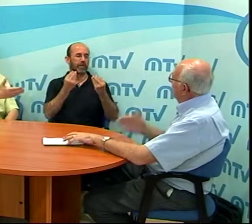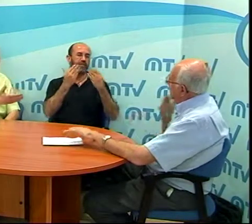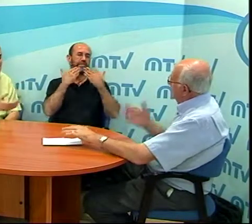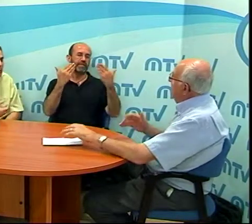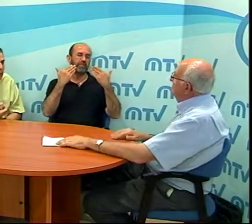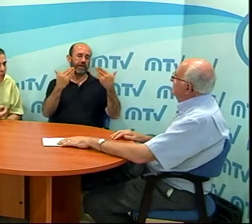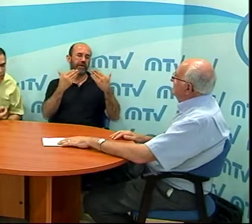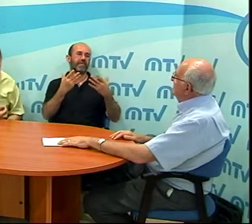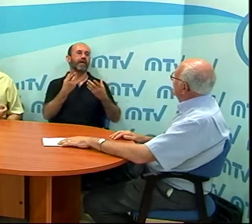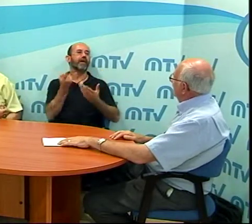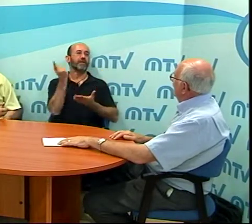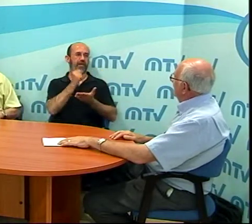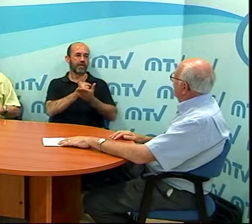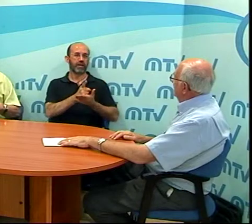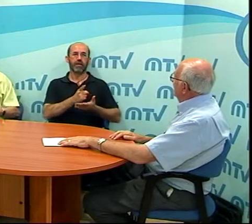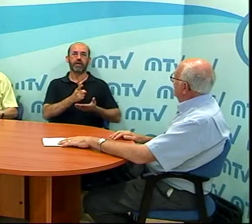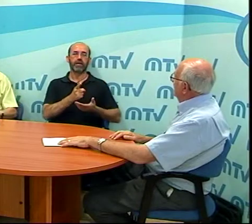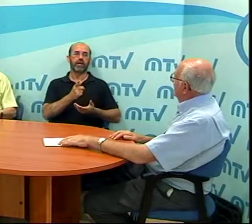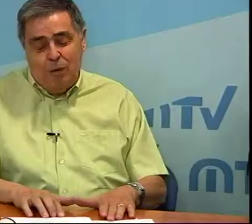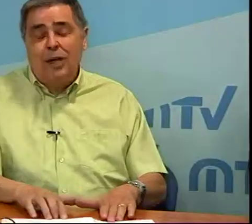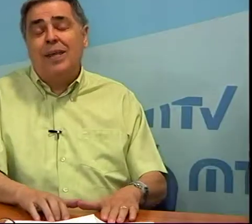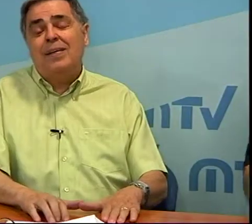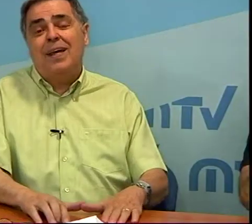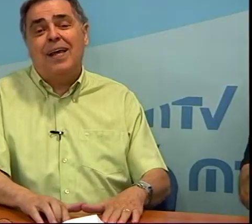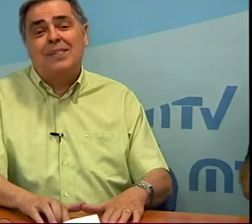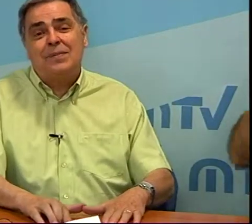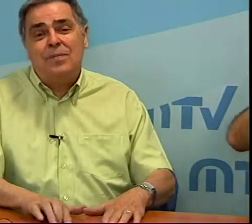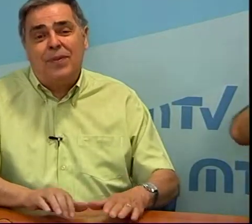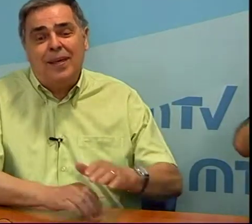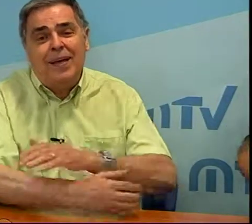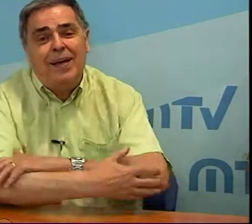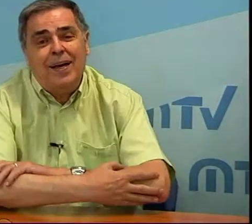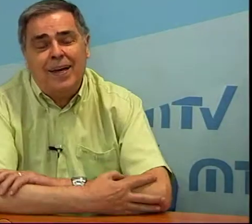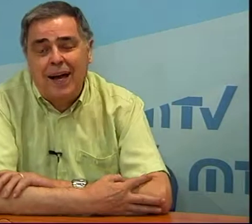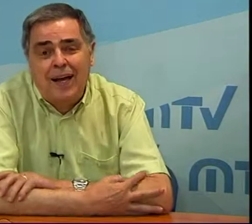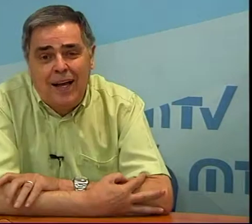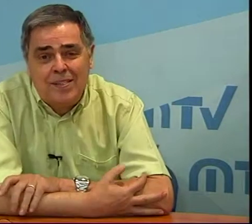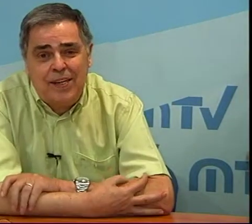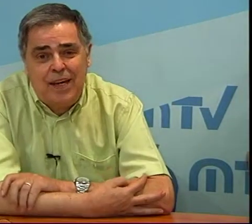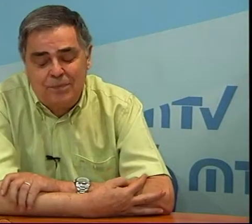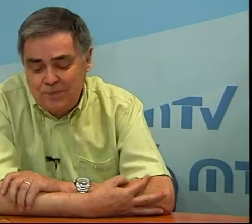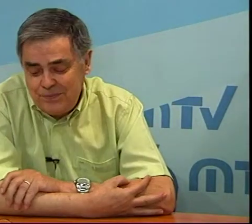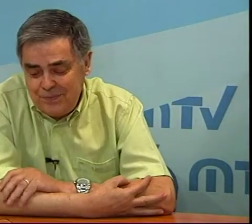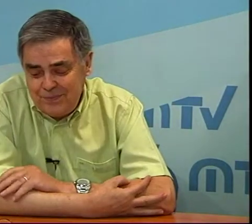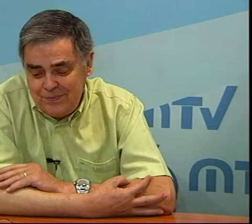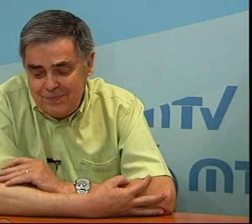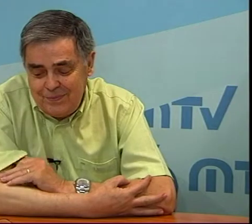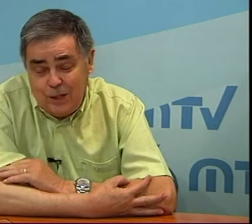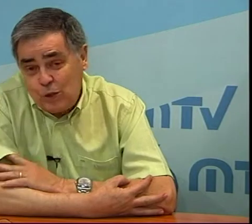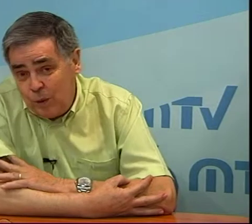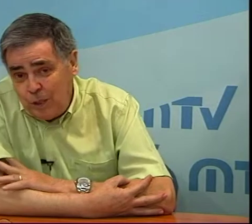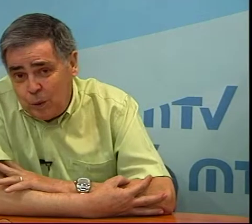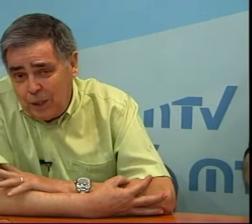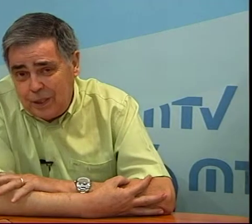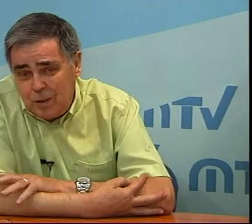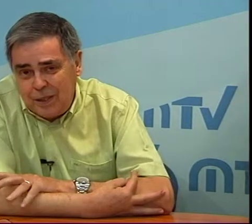muchísimas gracias una vez más. Y a ustedes decirles que Ángel García